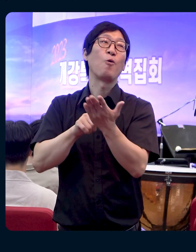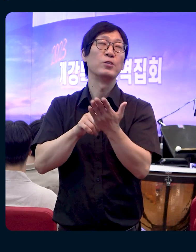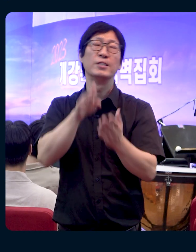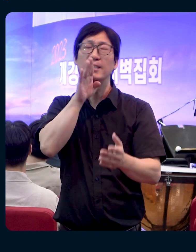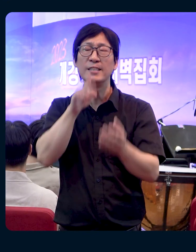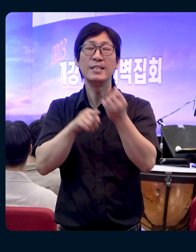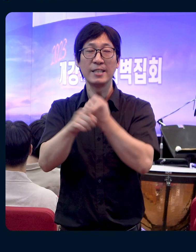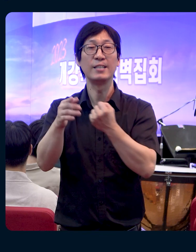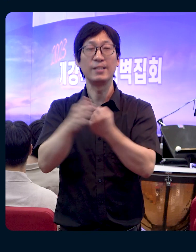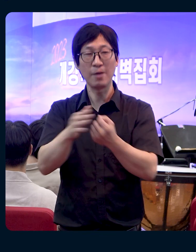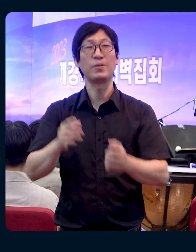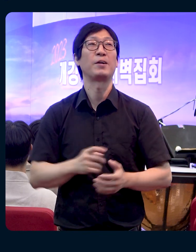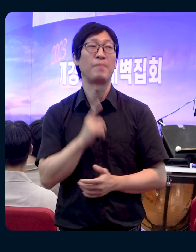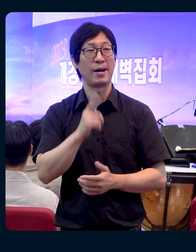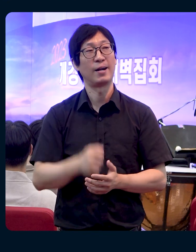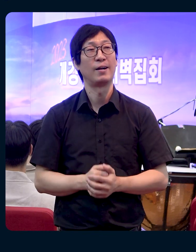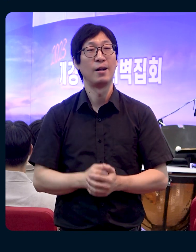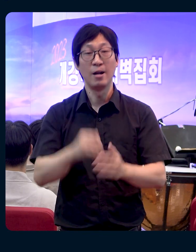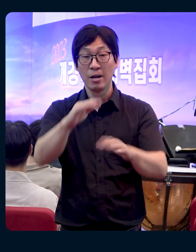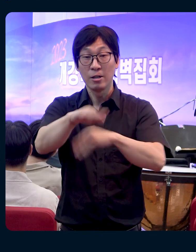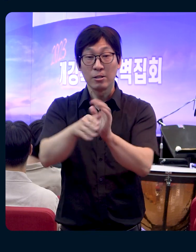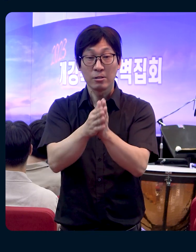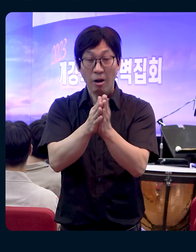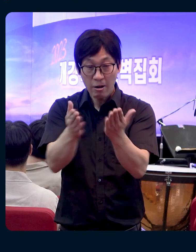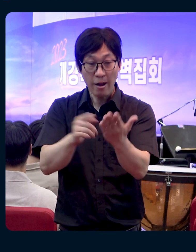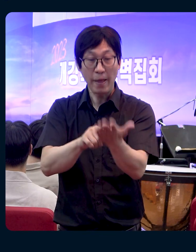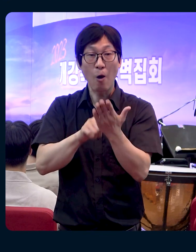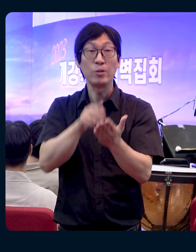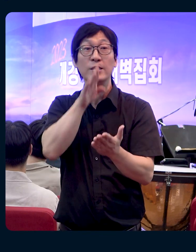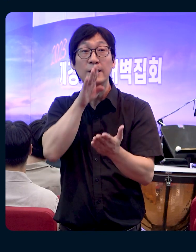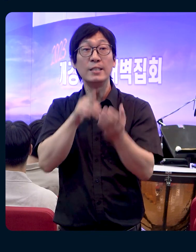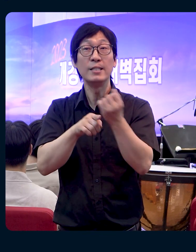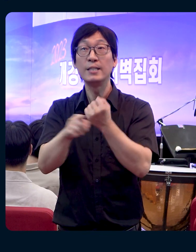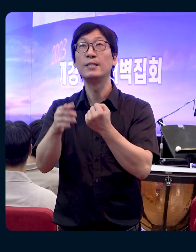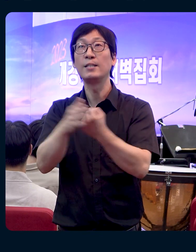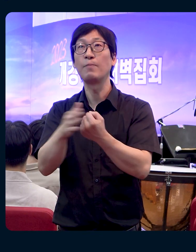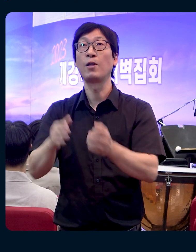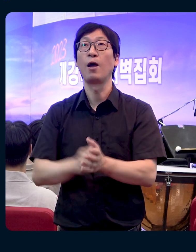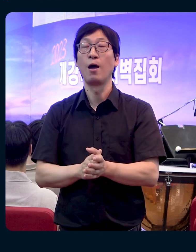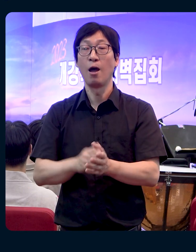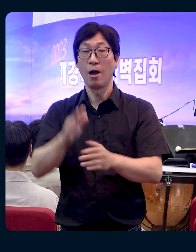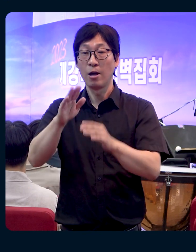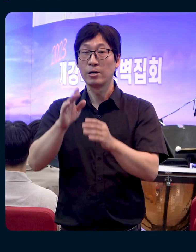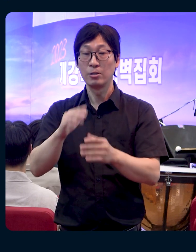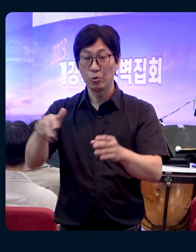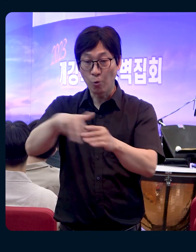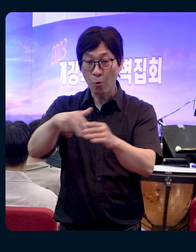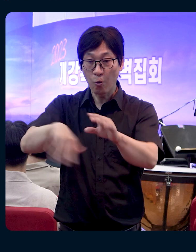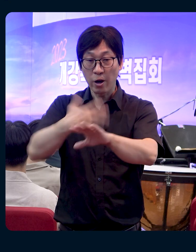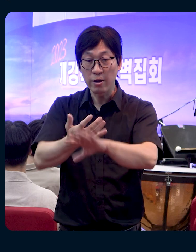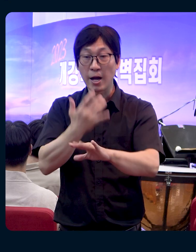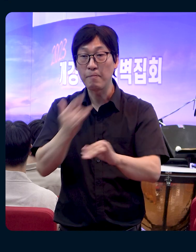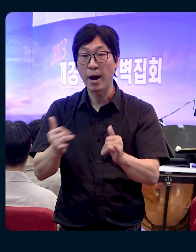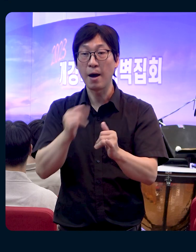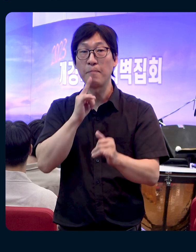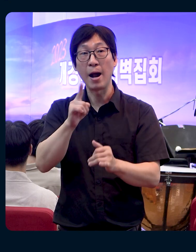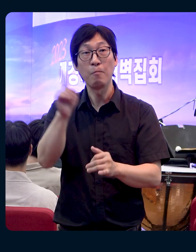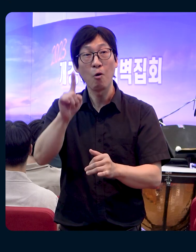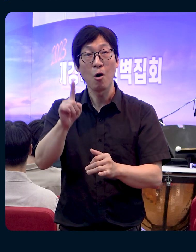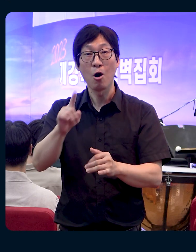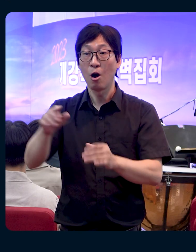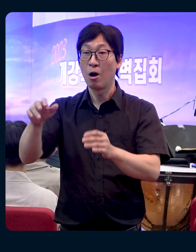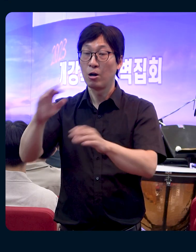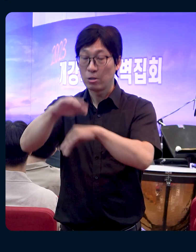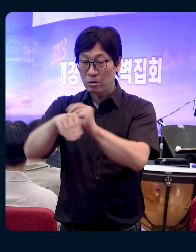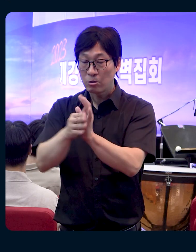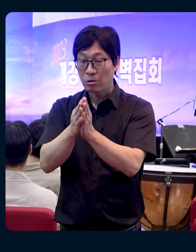이게 성경의 말씀이기 때문에, 성경이 말하는 진리이기 때문에, 그러니까 성경으로 돌아가니까, 성경적으로 말하니까 바로 나올 수밖에